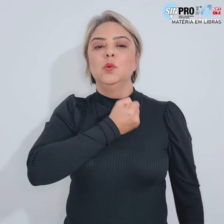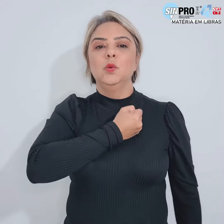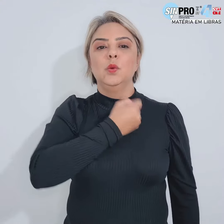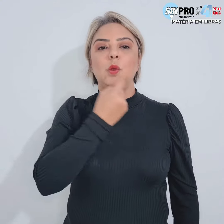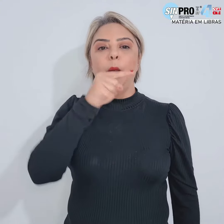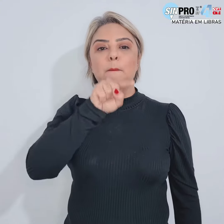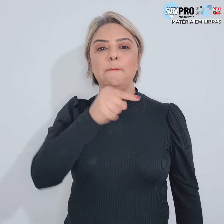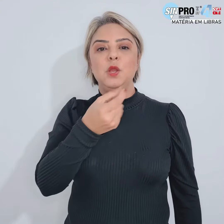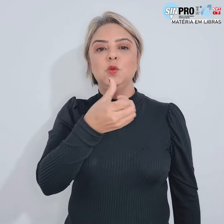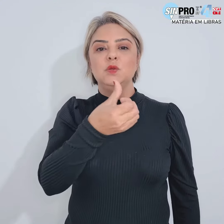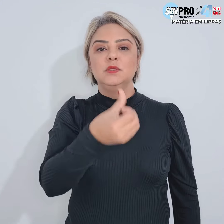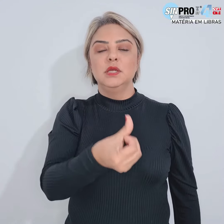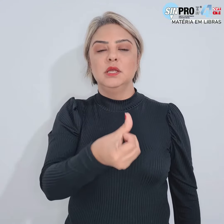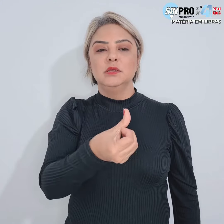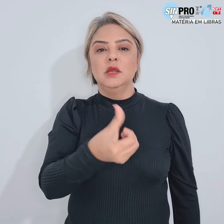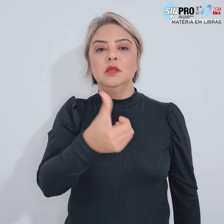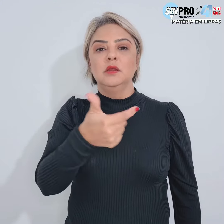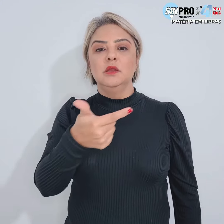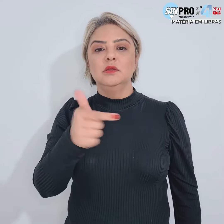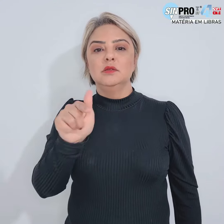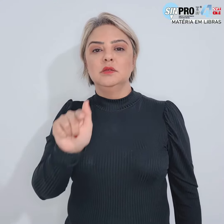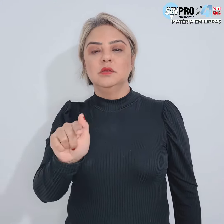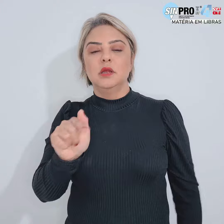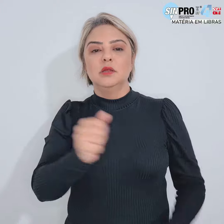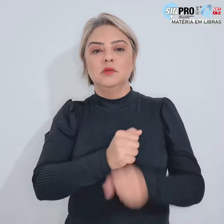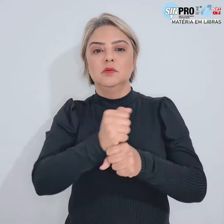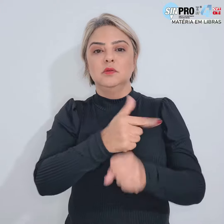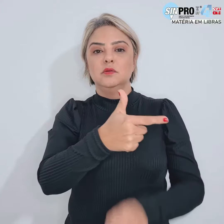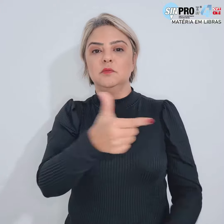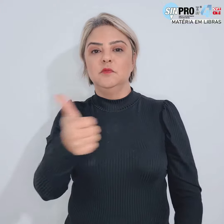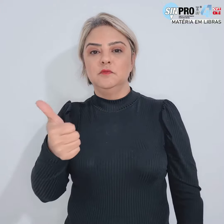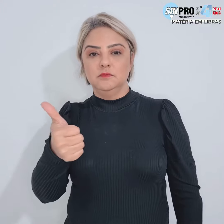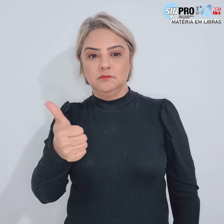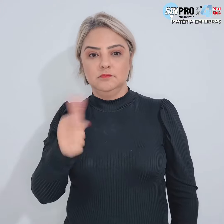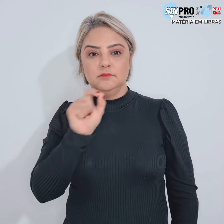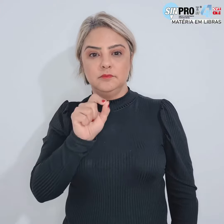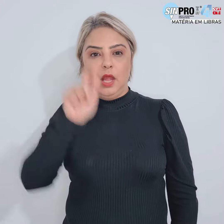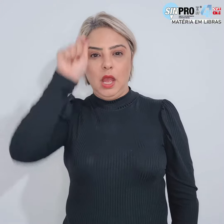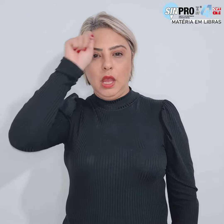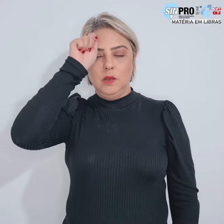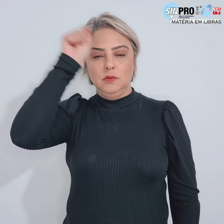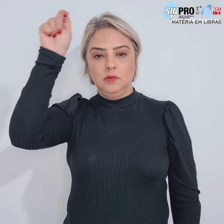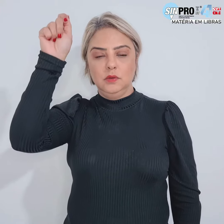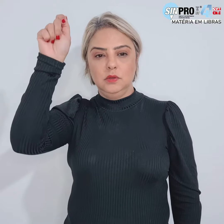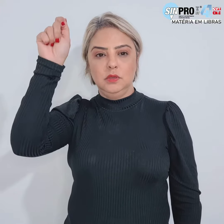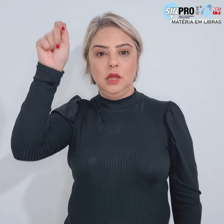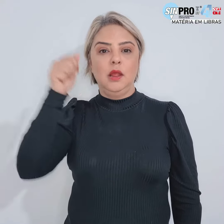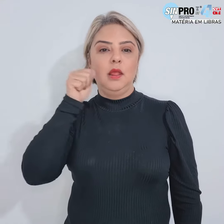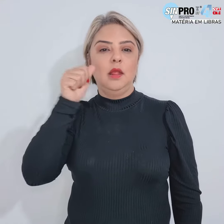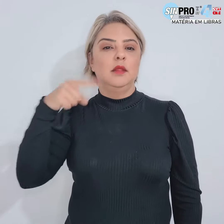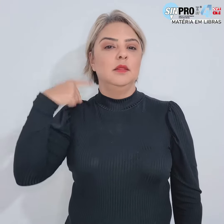1617, de 2021, de autoria da deputada